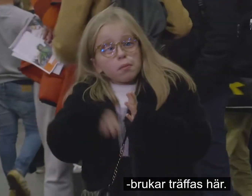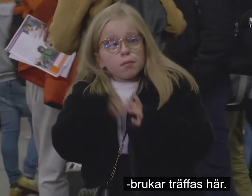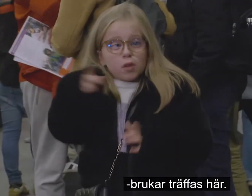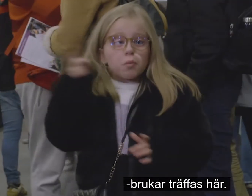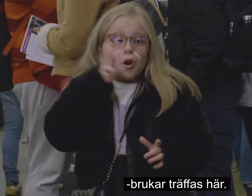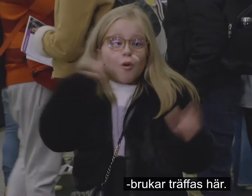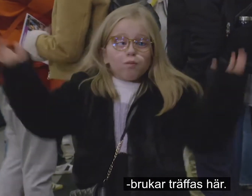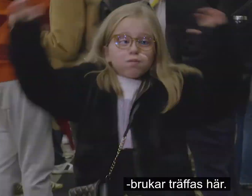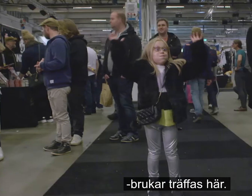här.